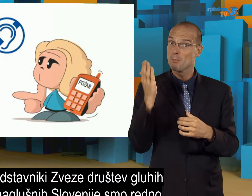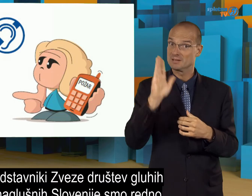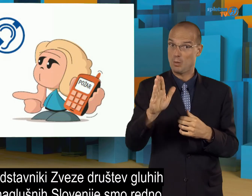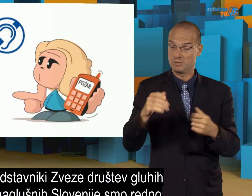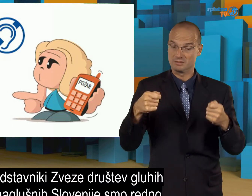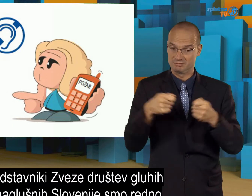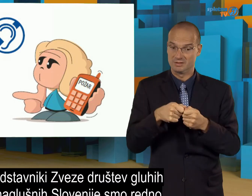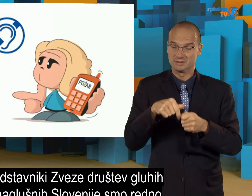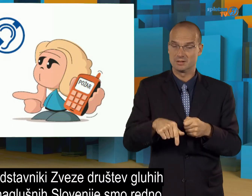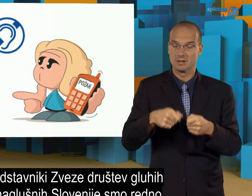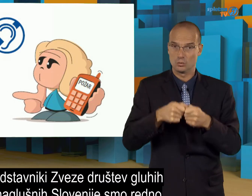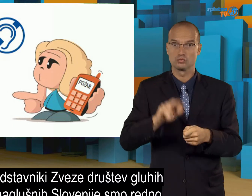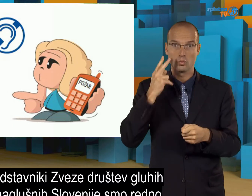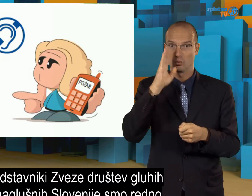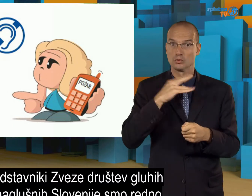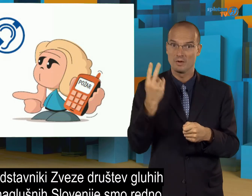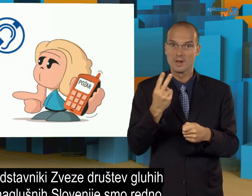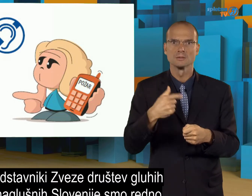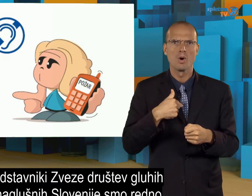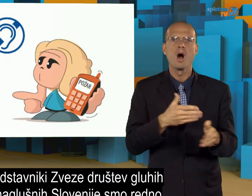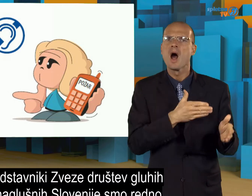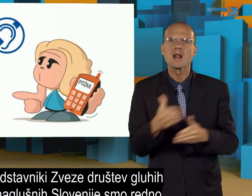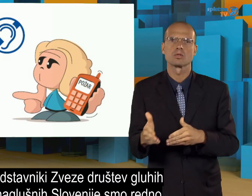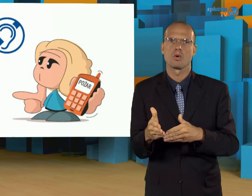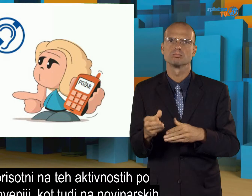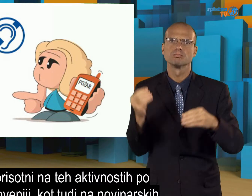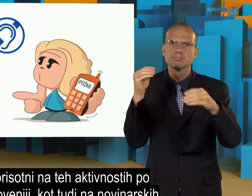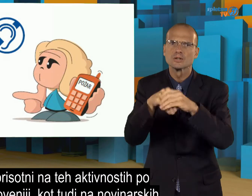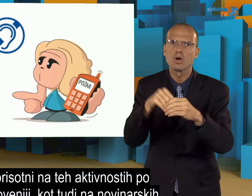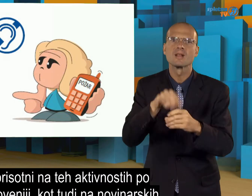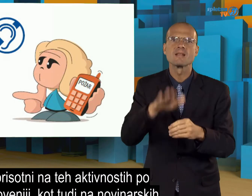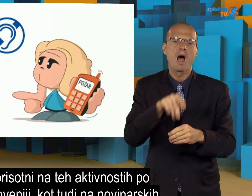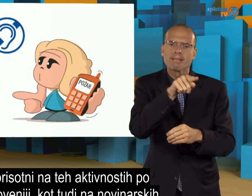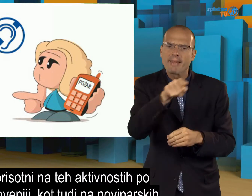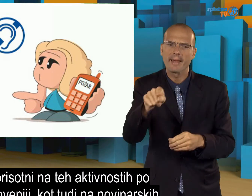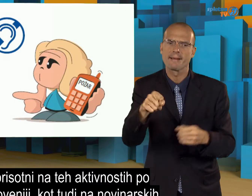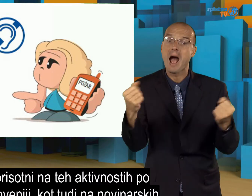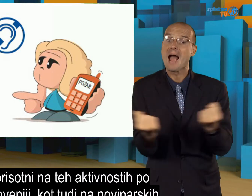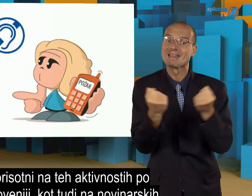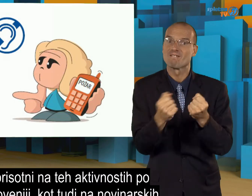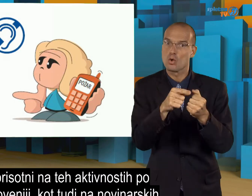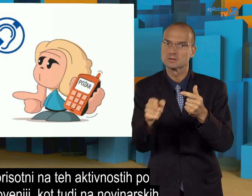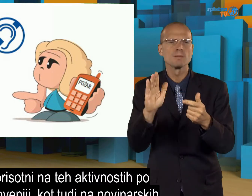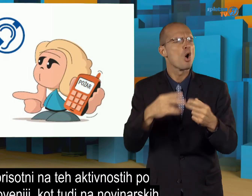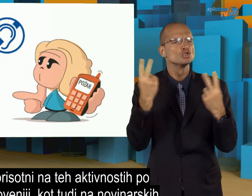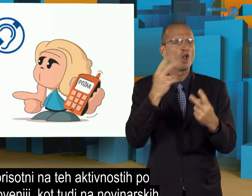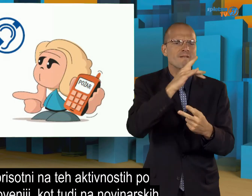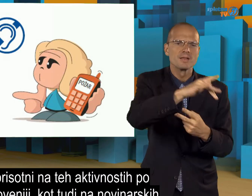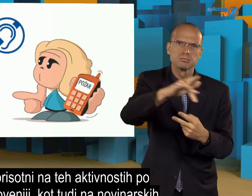Predstavniki Zveze društev gluhih in naglušnih Slovenije smo redno prisotni na teh aktivnostih po Sloveniji, kot tudi na novinarskih